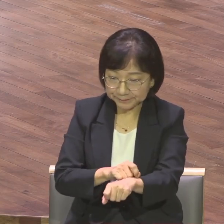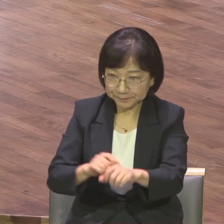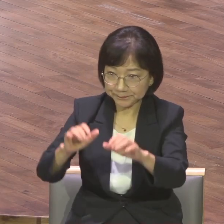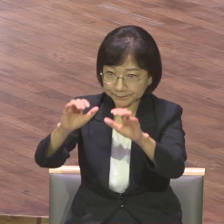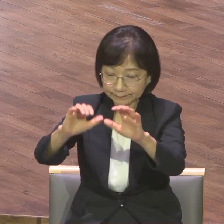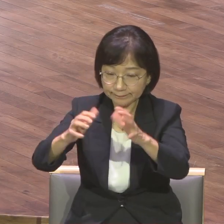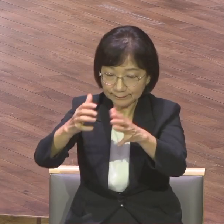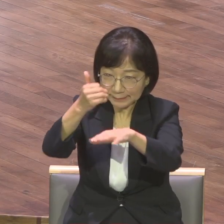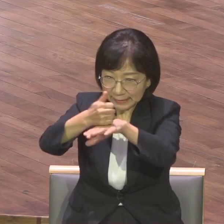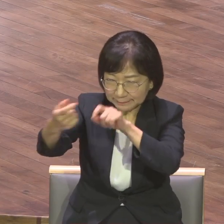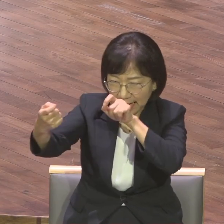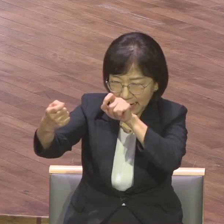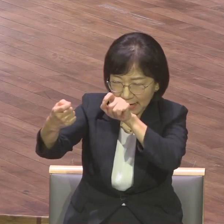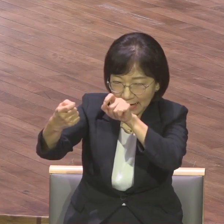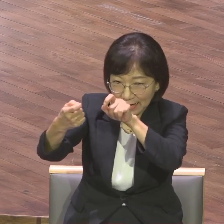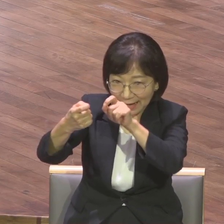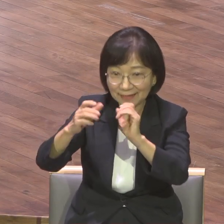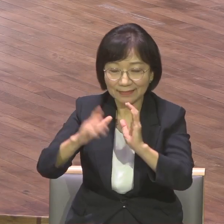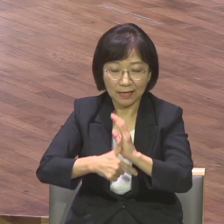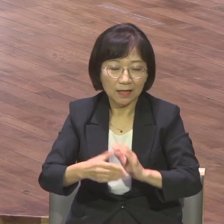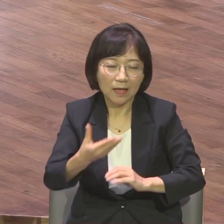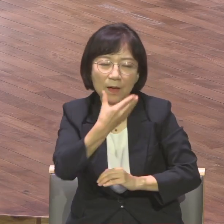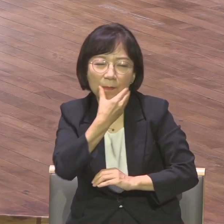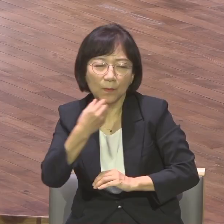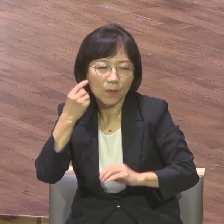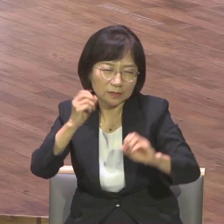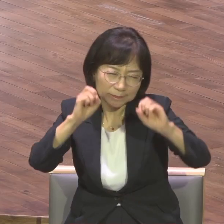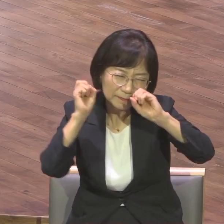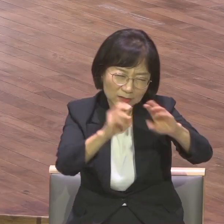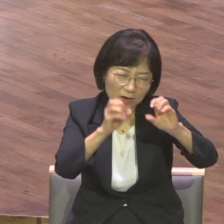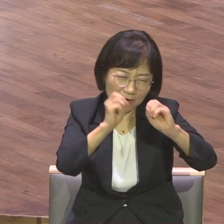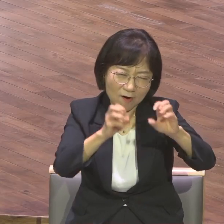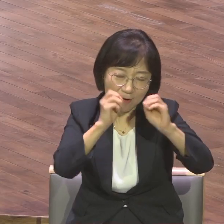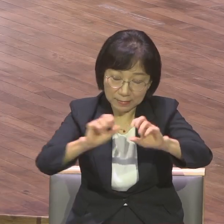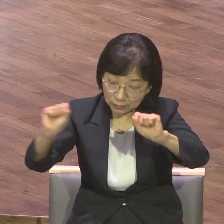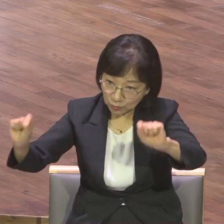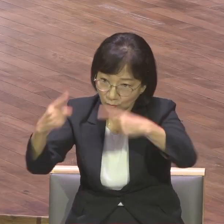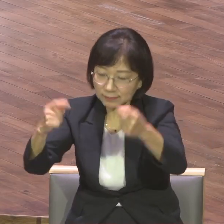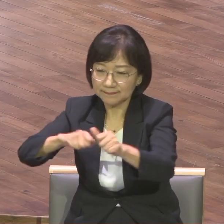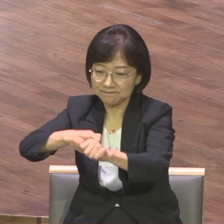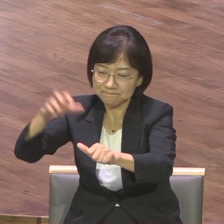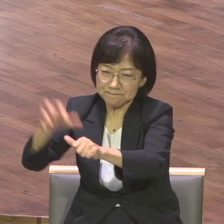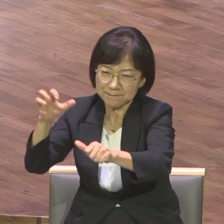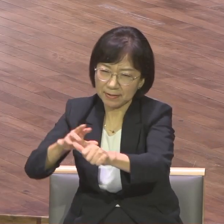가까울수록 복음이 전파되는 것과 동시에 핍박의 강도가 심해진다.